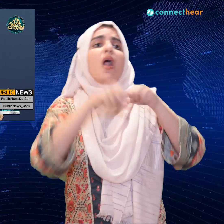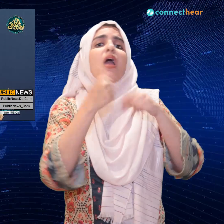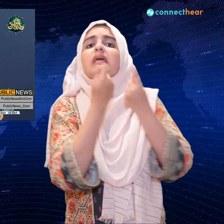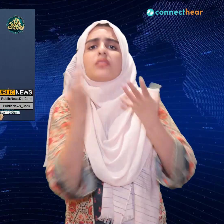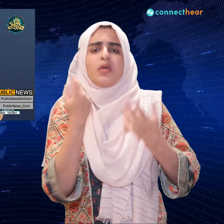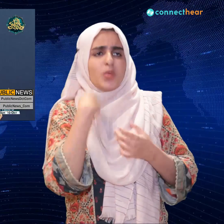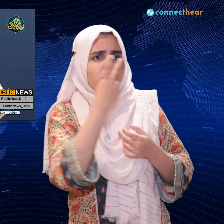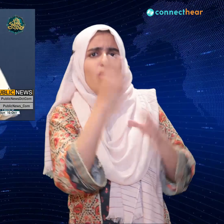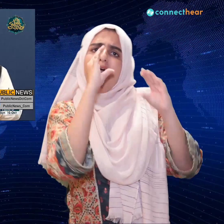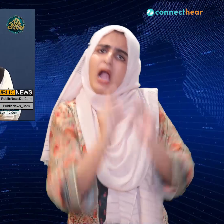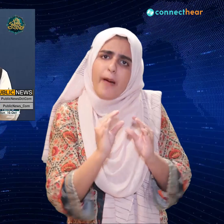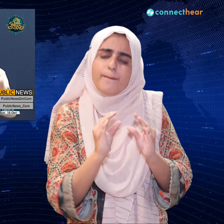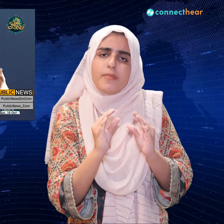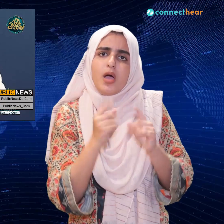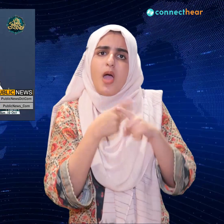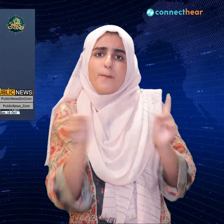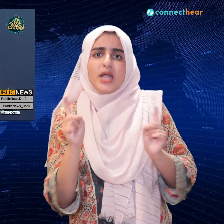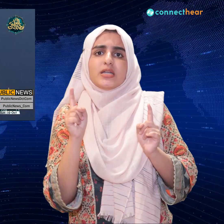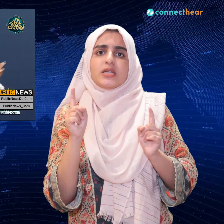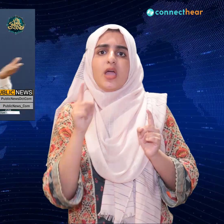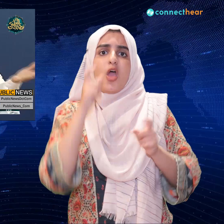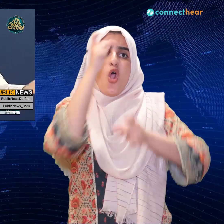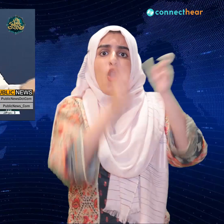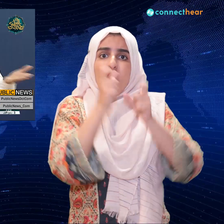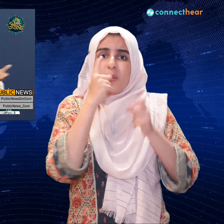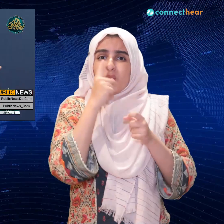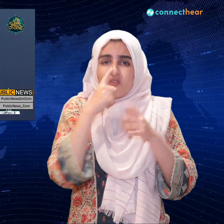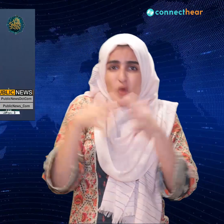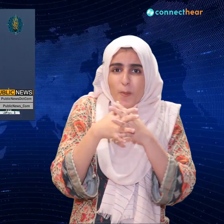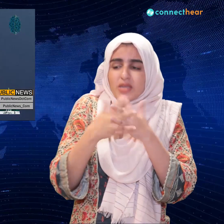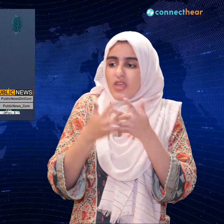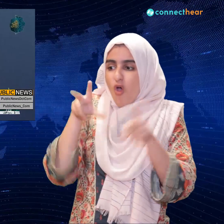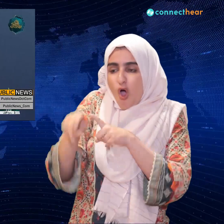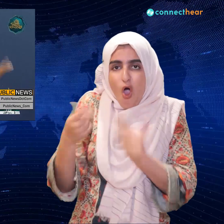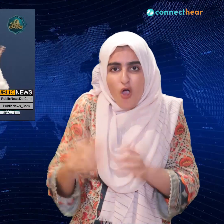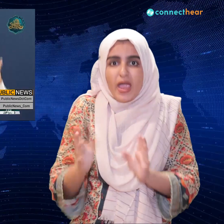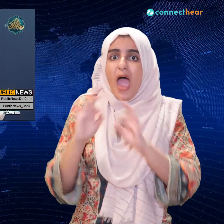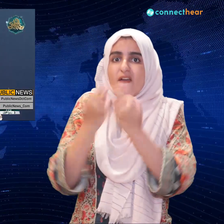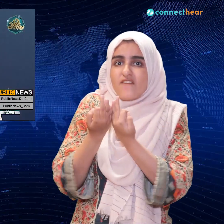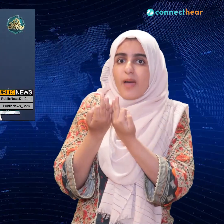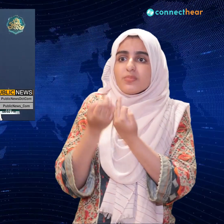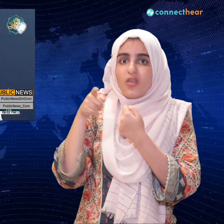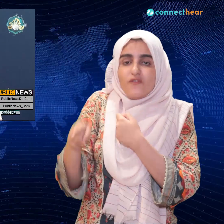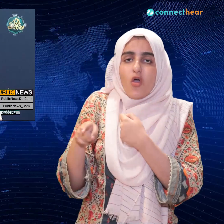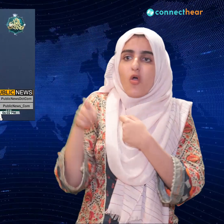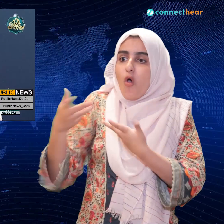ہے. اس نے کہا آئی جی نے کہا جی لوگ شرم سے نہ عورتیں بتاتی ہیں نہ بچوں خاندان بتانا چاہتے ہیں کہ جی ہوا